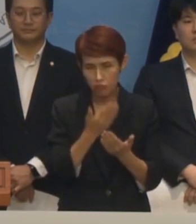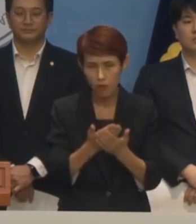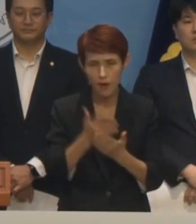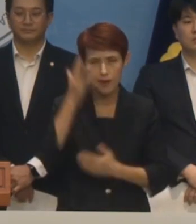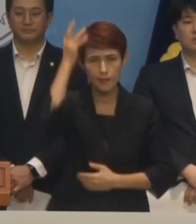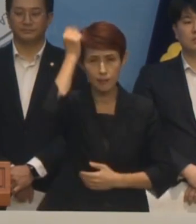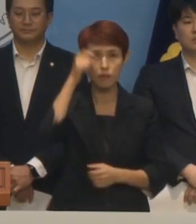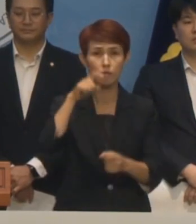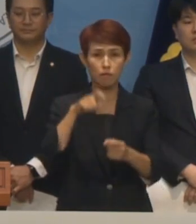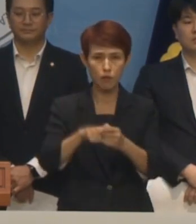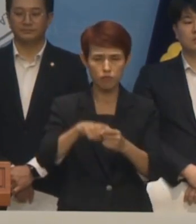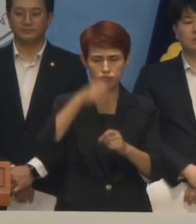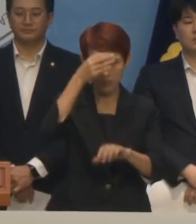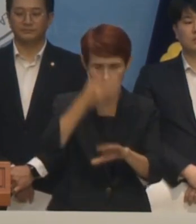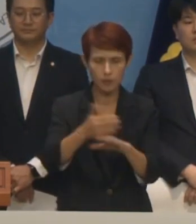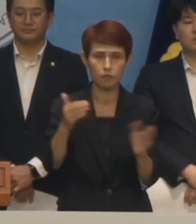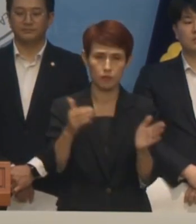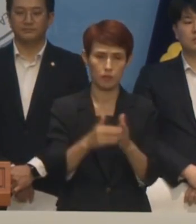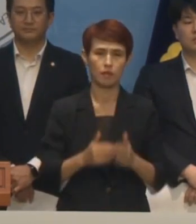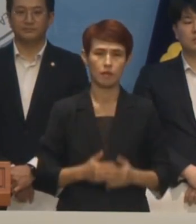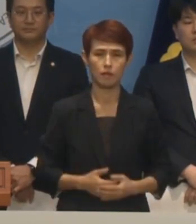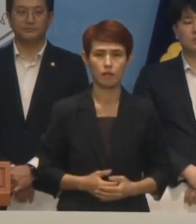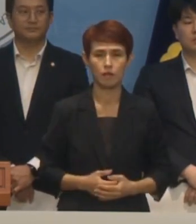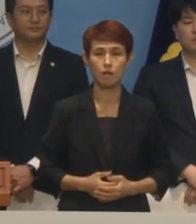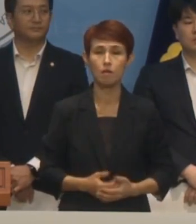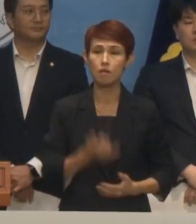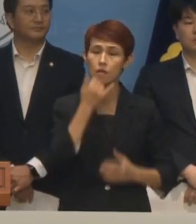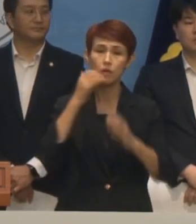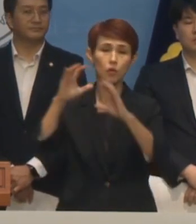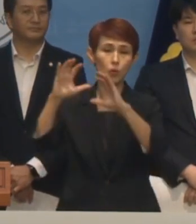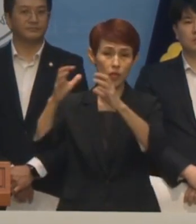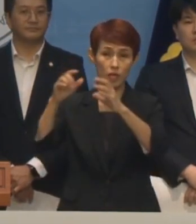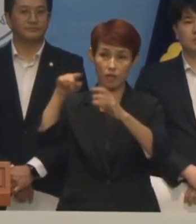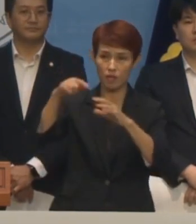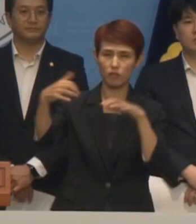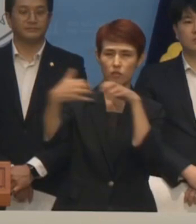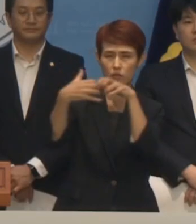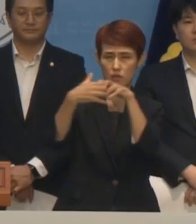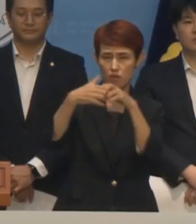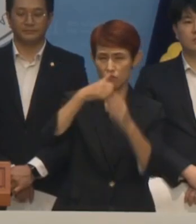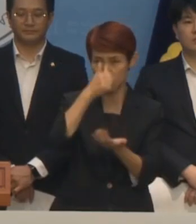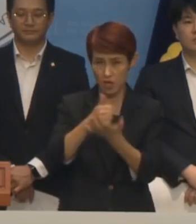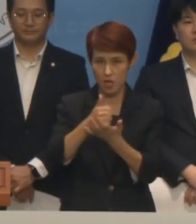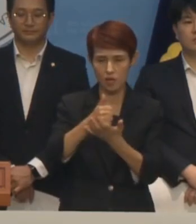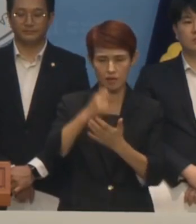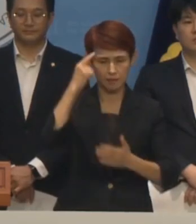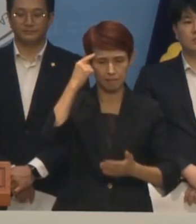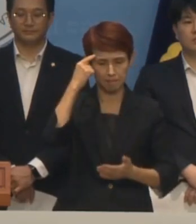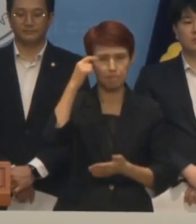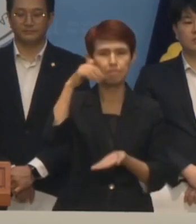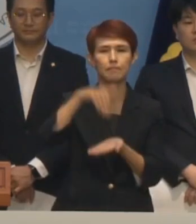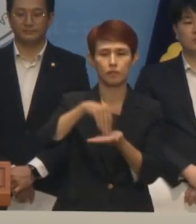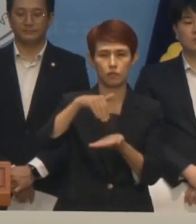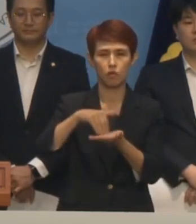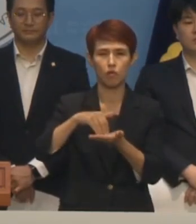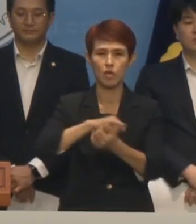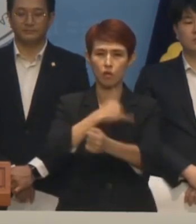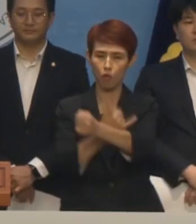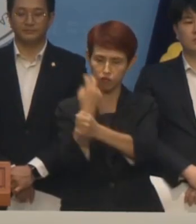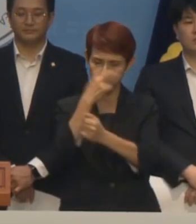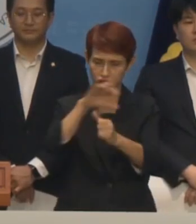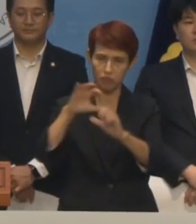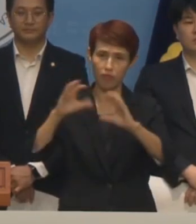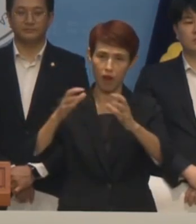않기 위함입니다. 이를 통하여 독일의 전쟁 범죄를 반성하고 인권을 수호하는 국가로 성장할